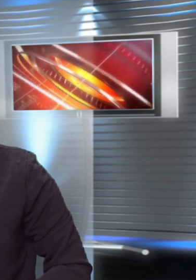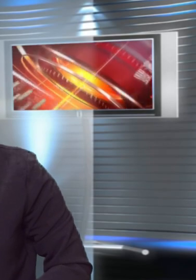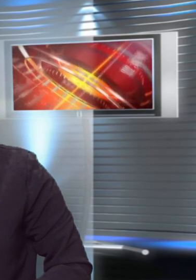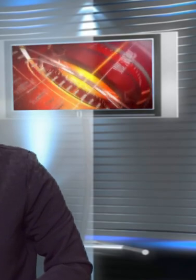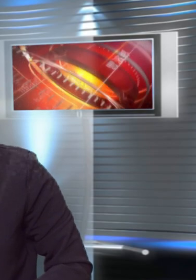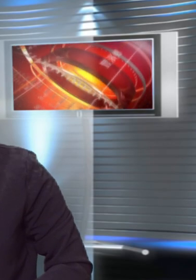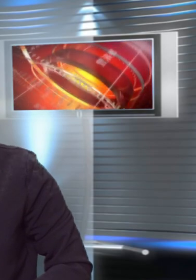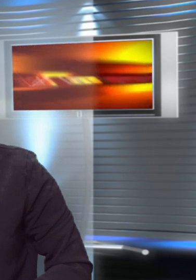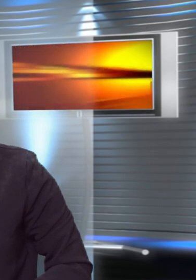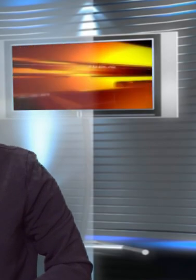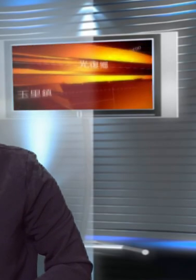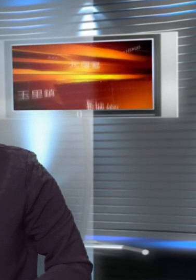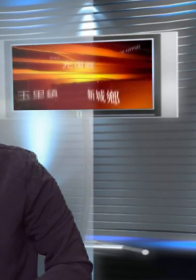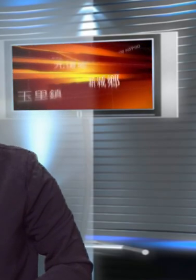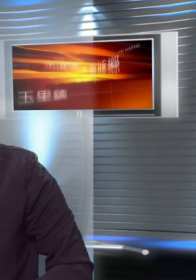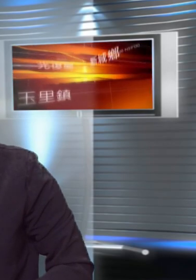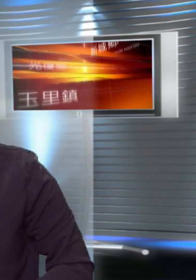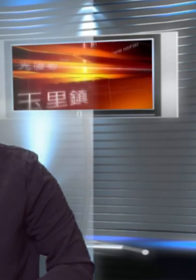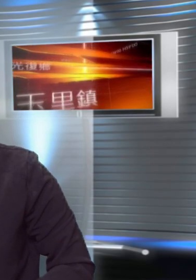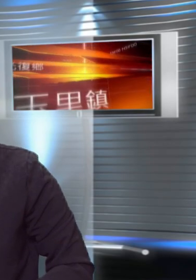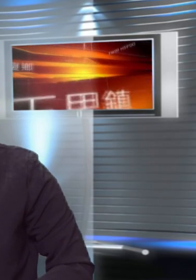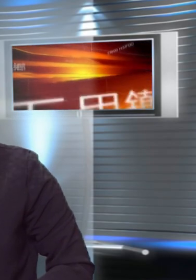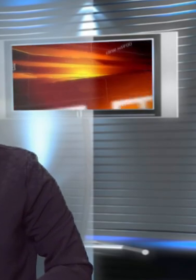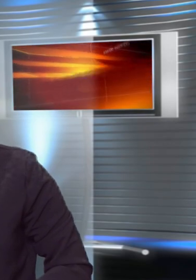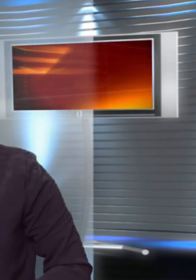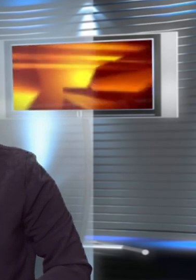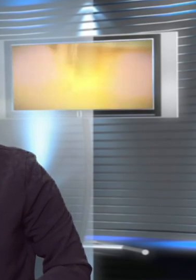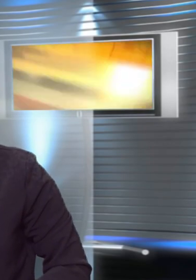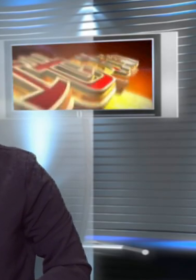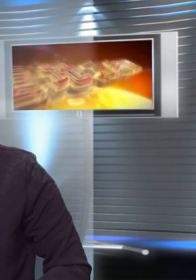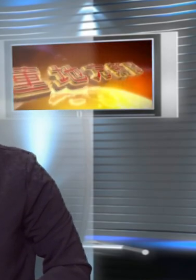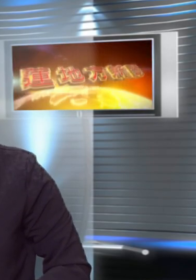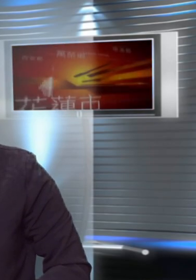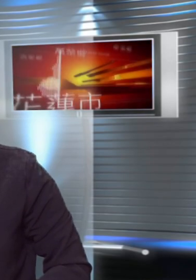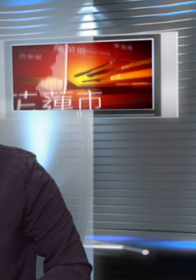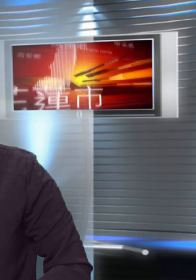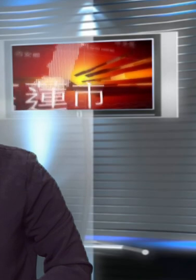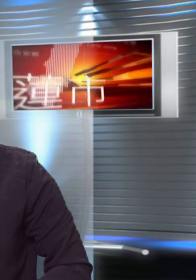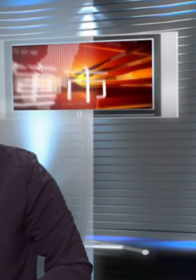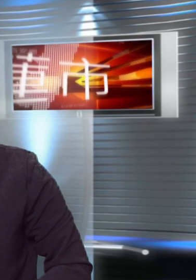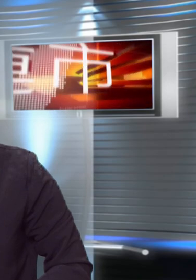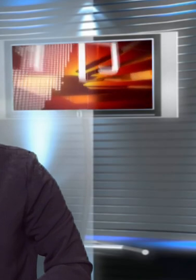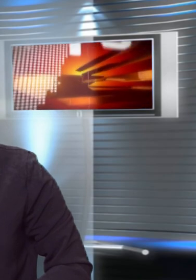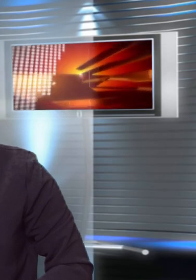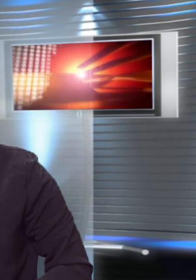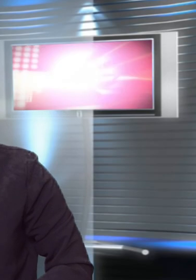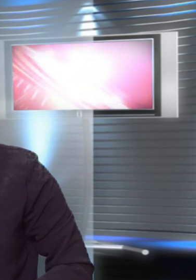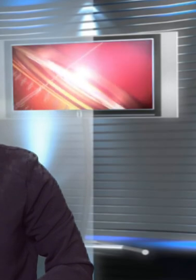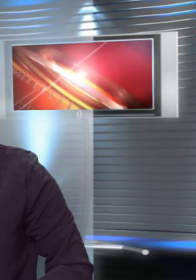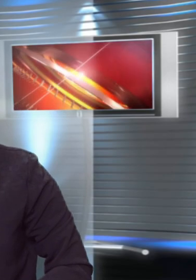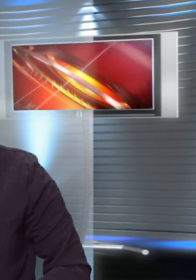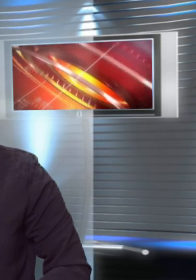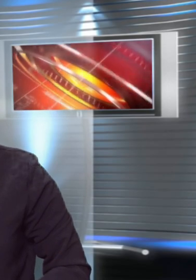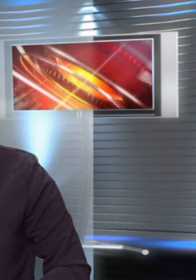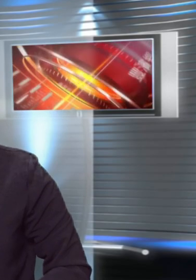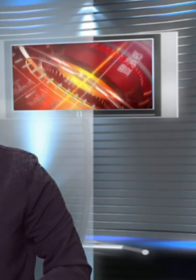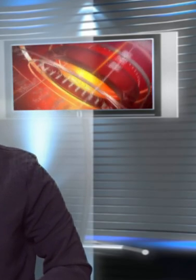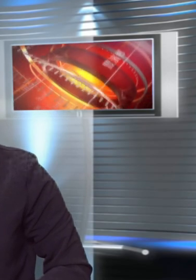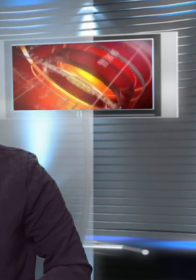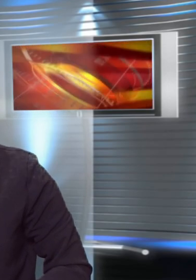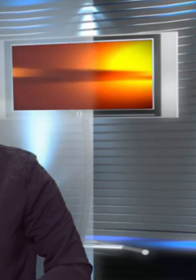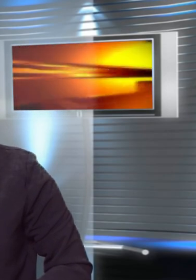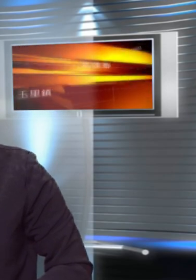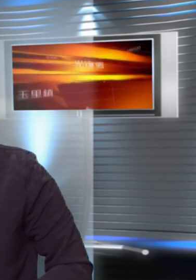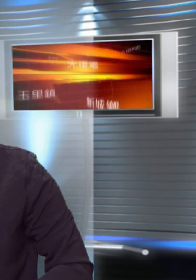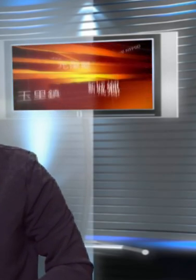增216例的本土案例，其中花莲是一口气暴增了10例。那么花莲县政府也公